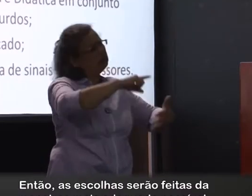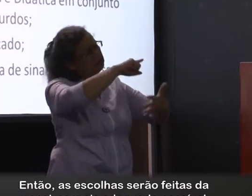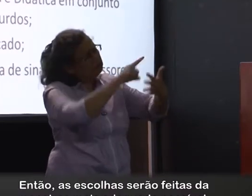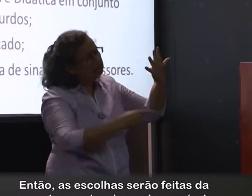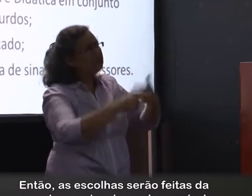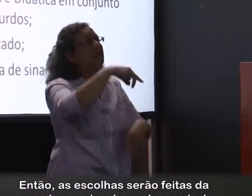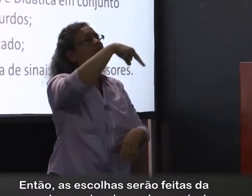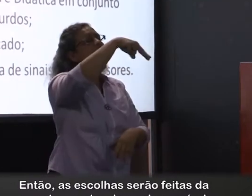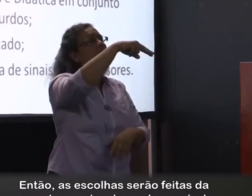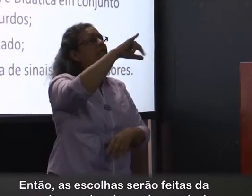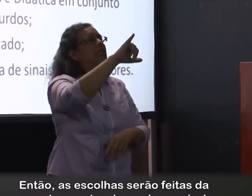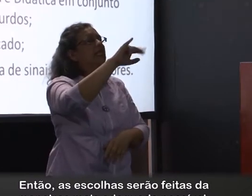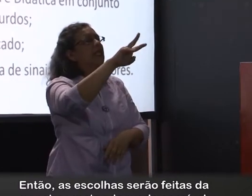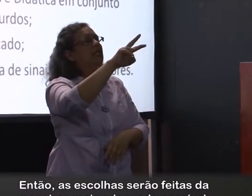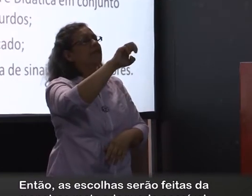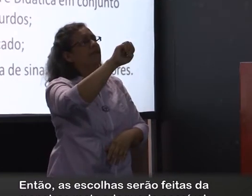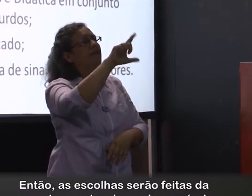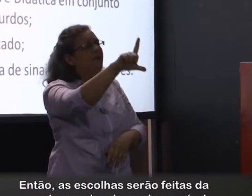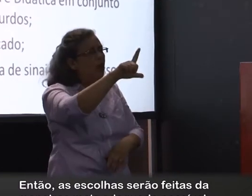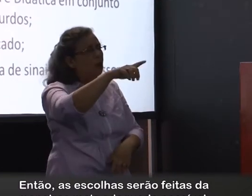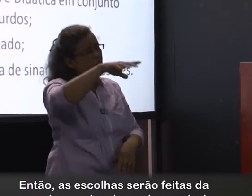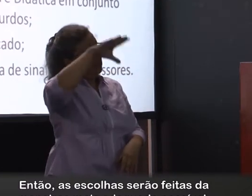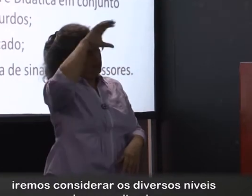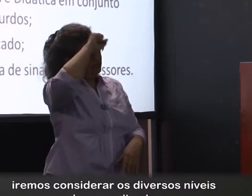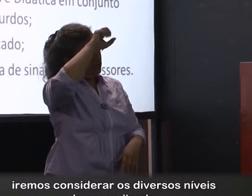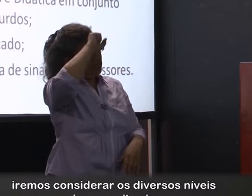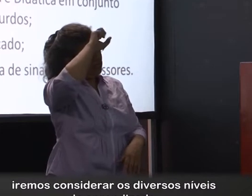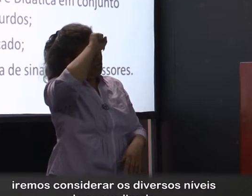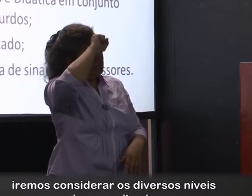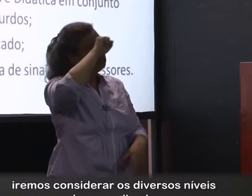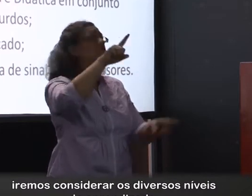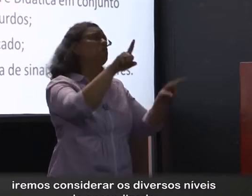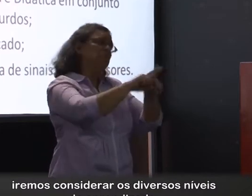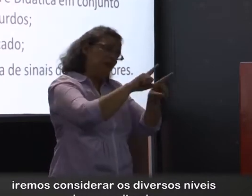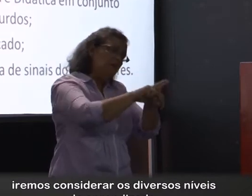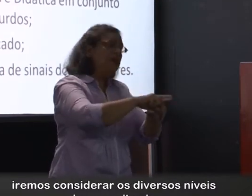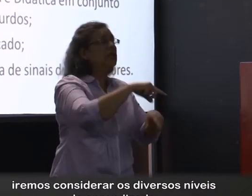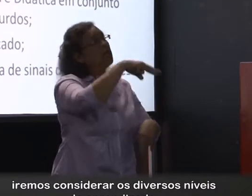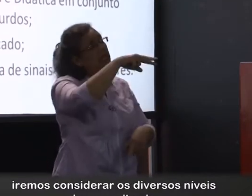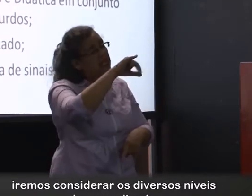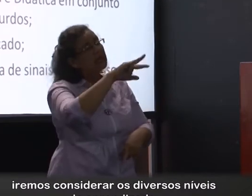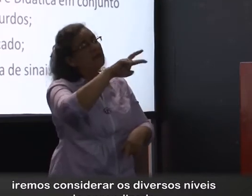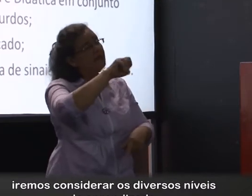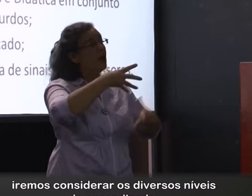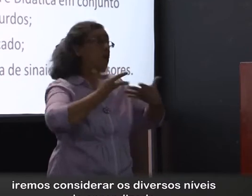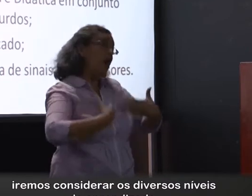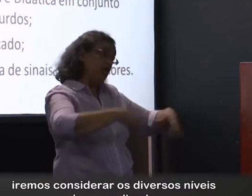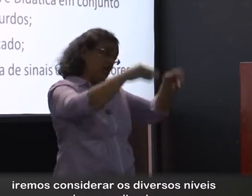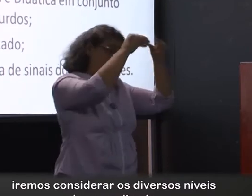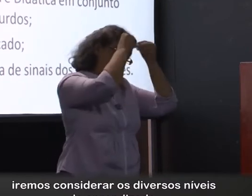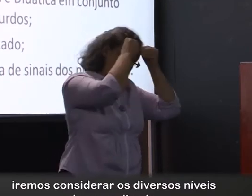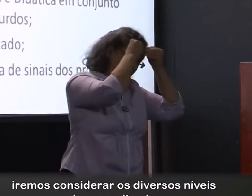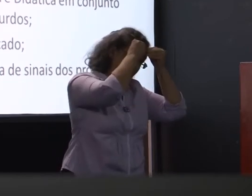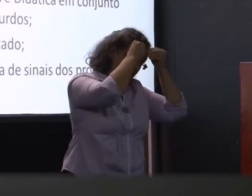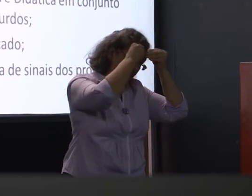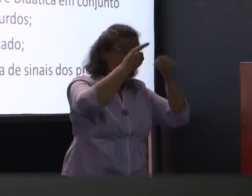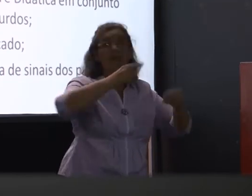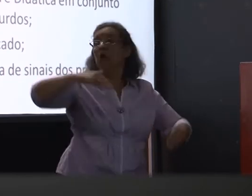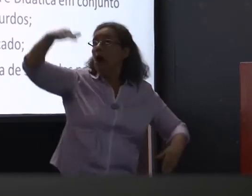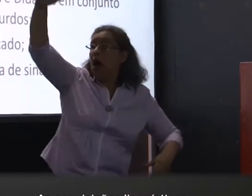escolhas serão feitas da maneira mais adequada possível. A gente vai considerar os diversos níveis de aprendizado,